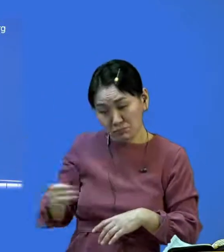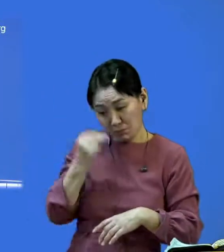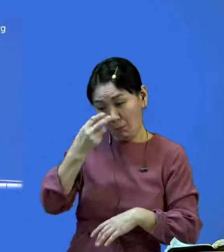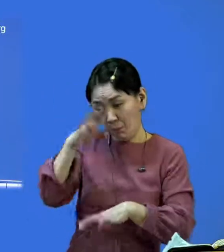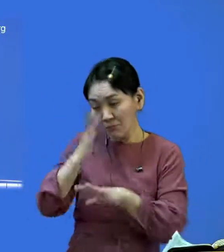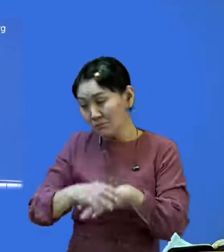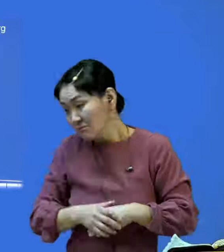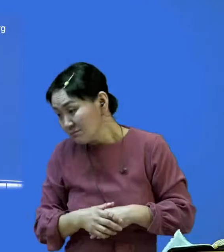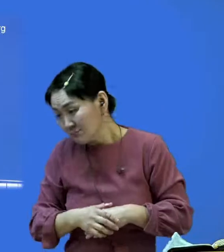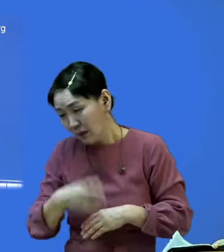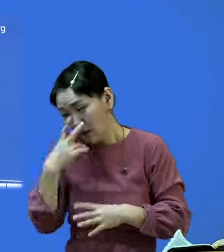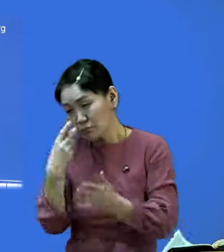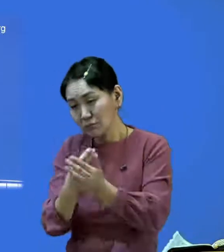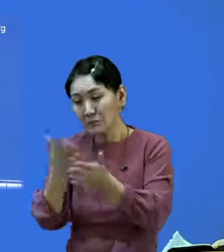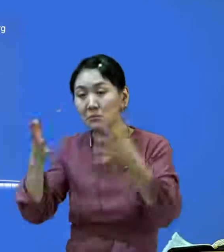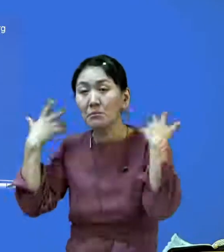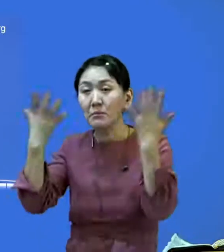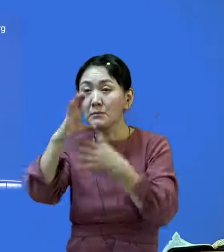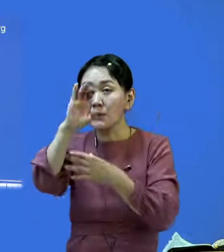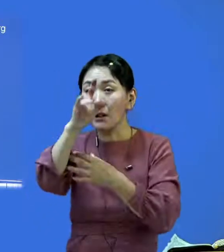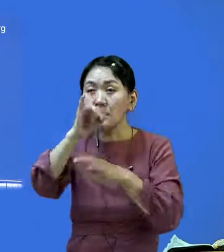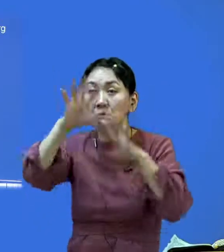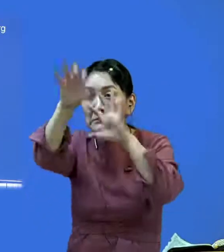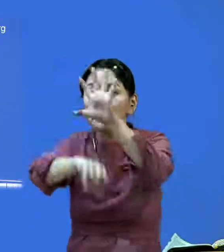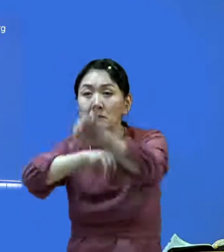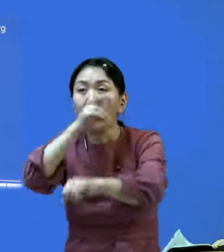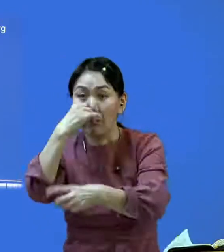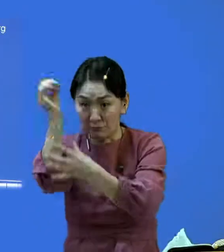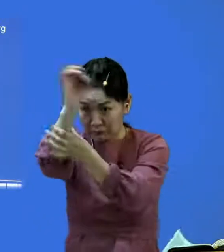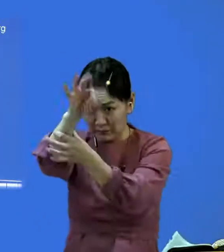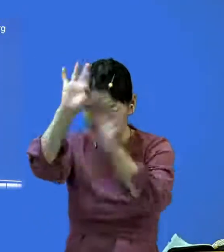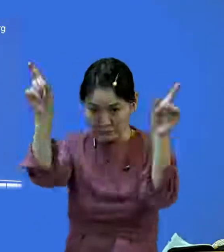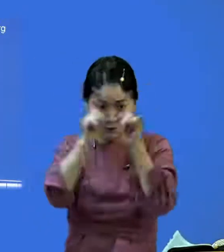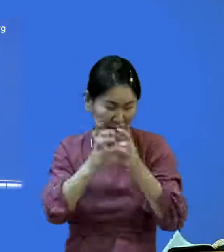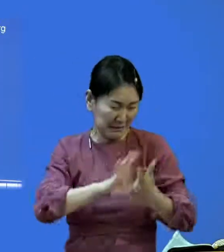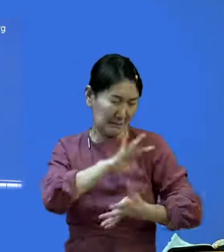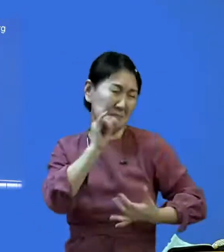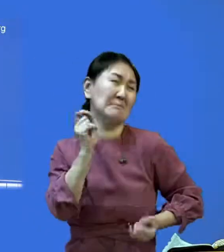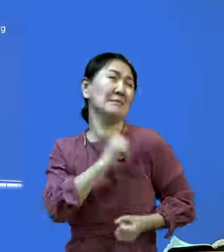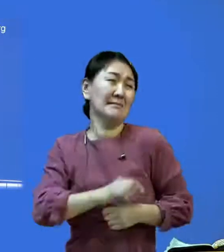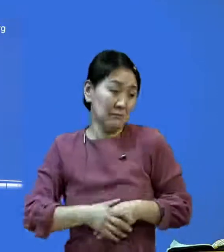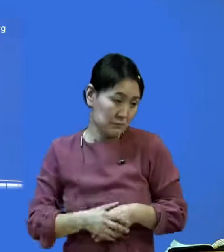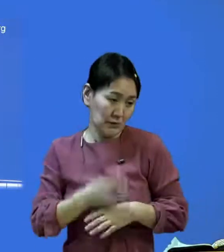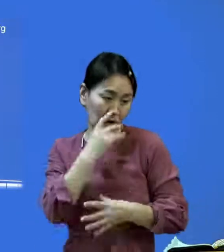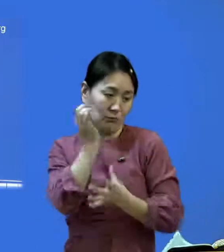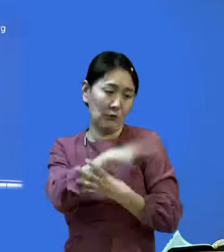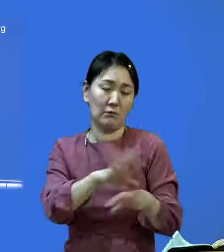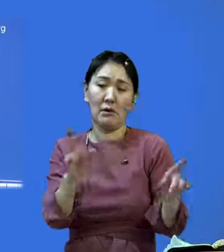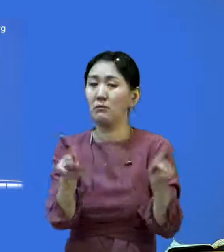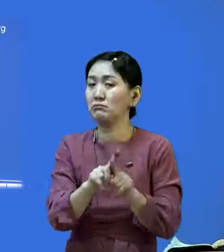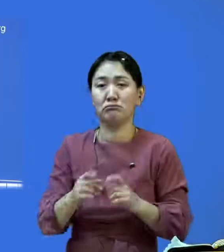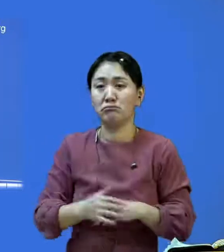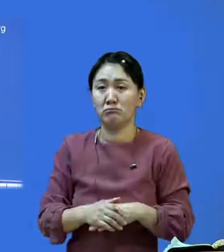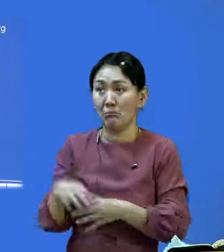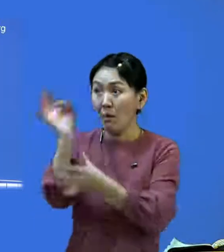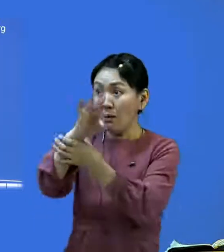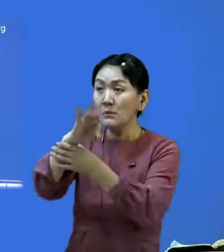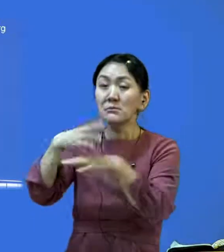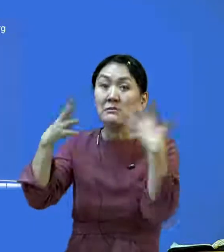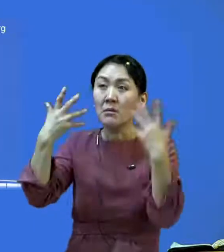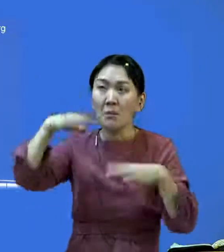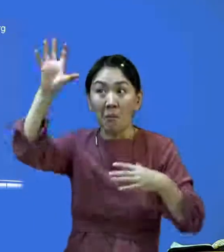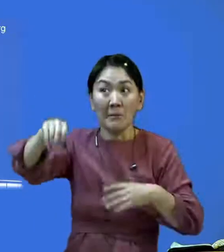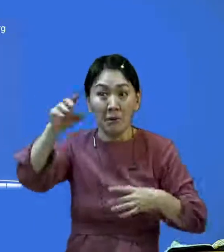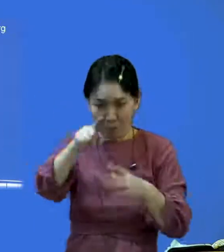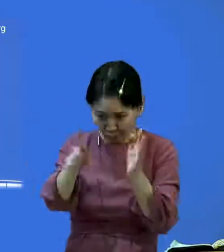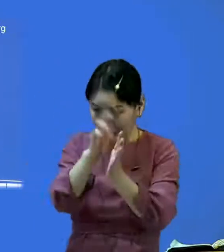үгс ном дээр тасралтгүй илж байгаа үст тий. Тэгэхээр хоосон зүйлсийн төлөө салхи барьж авах гээд байгаатай адилхан ийм хоосон юмсыг хайж